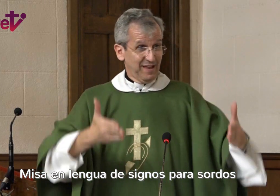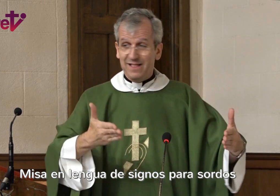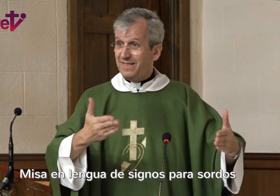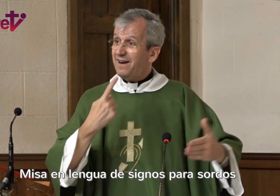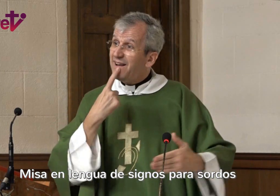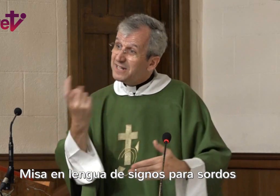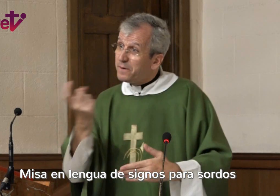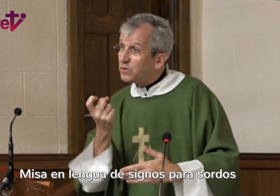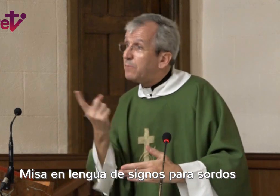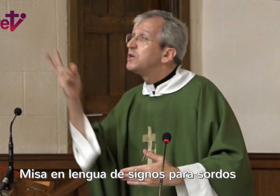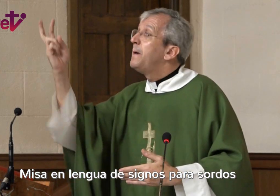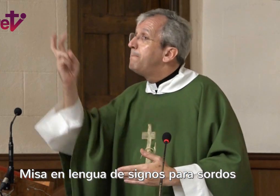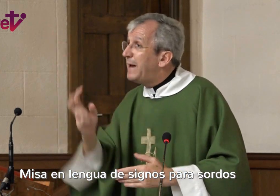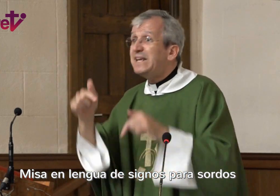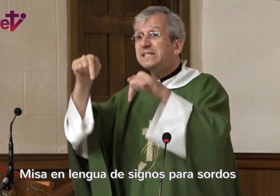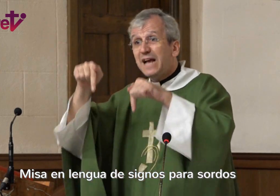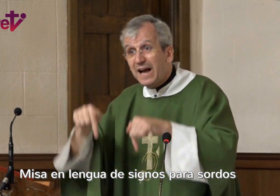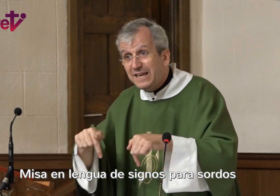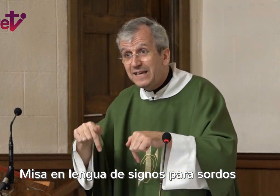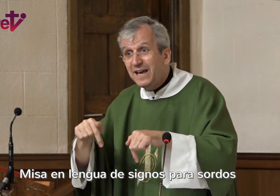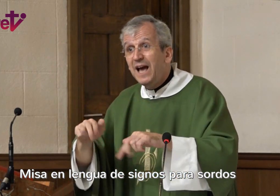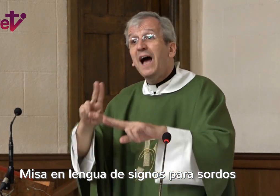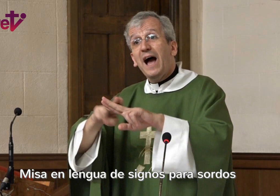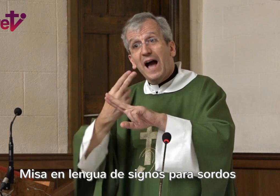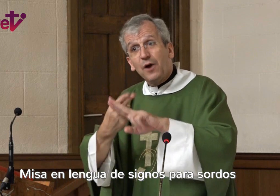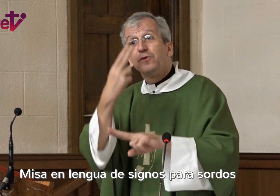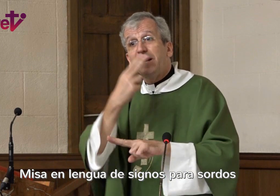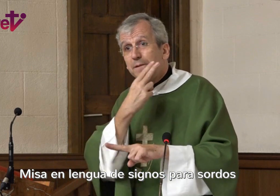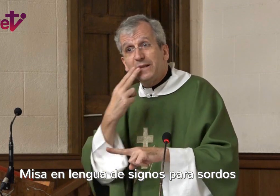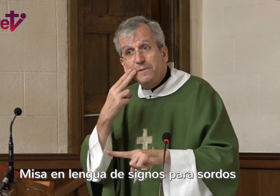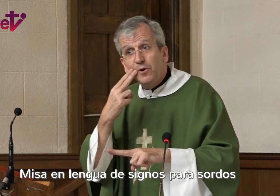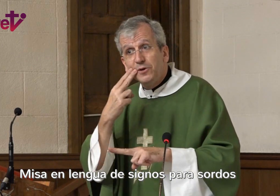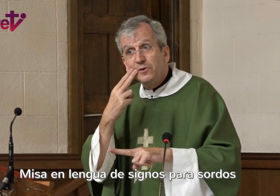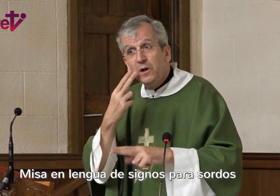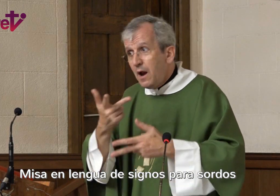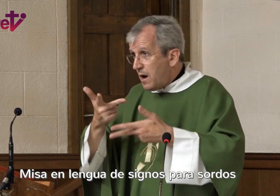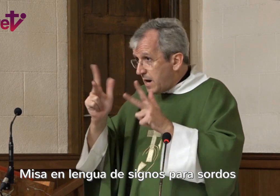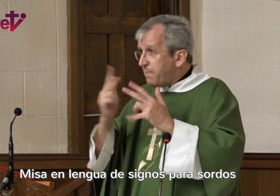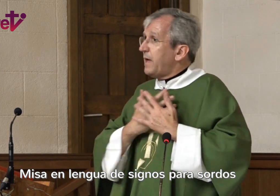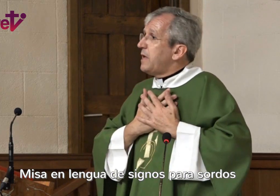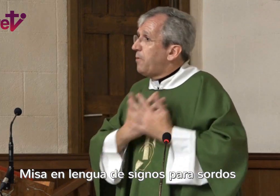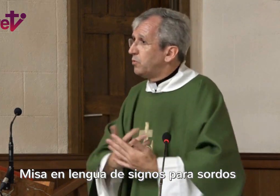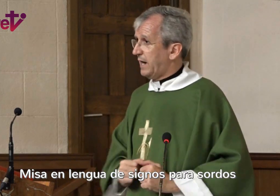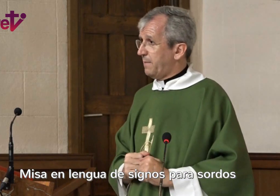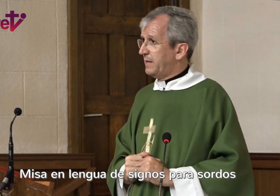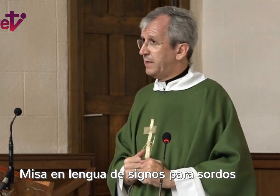del altar y les preguntamos venís aquí a contraer matrimonio libre y voluntariamente